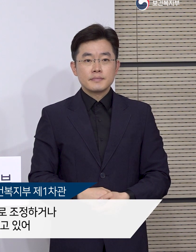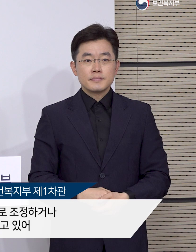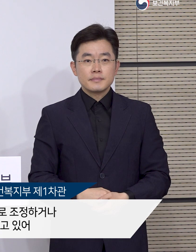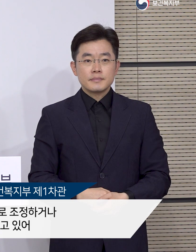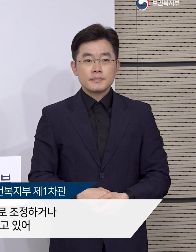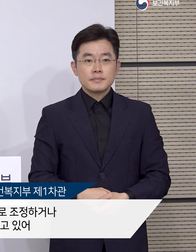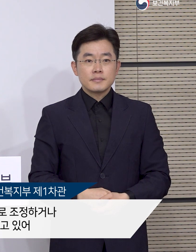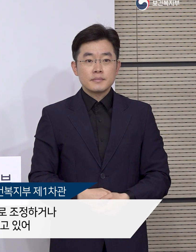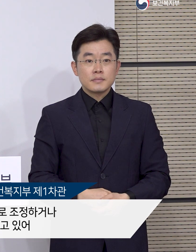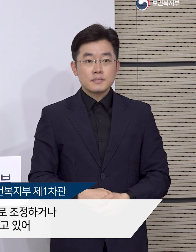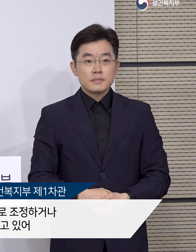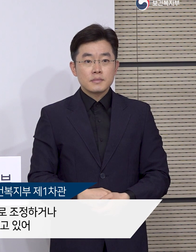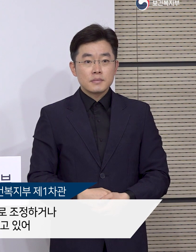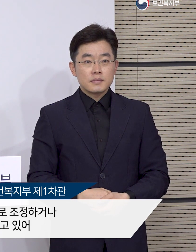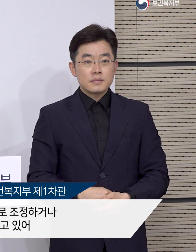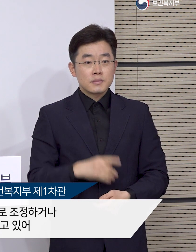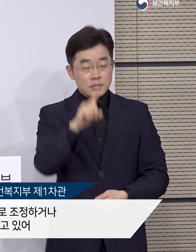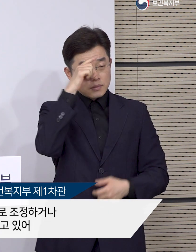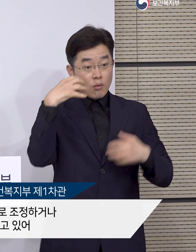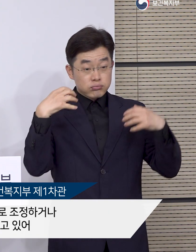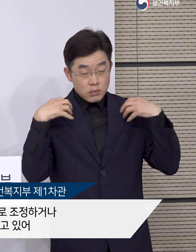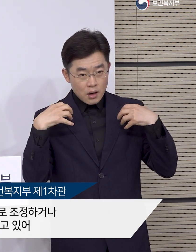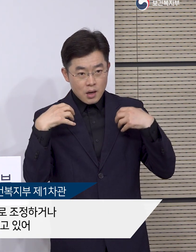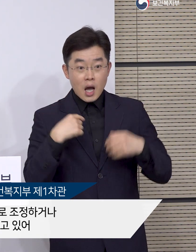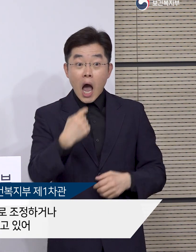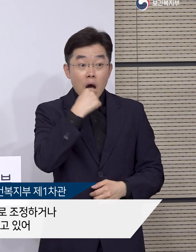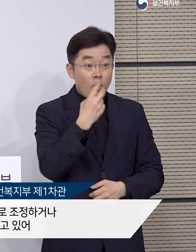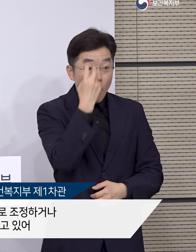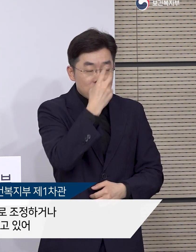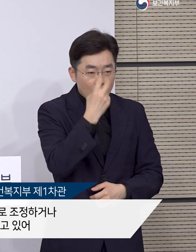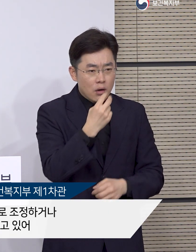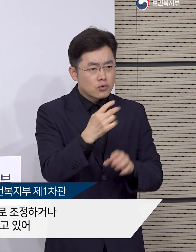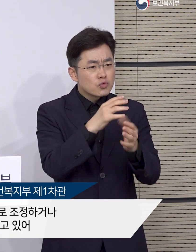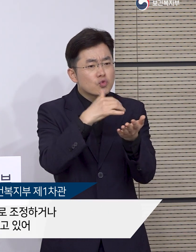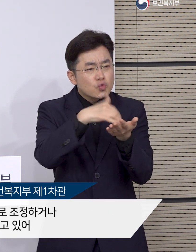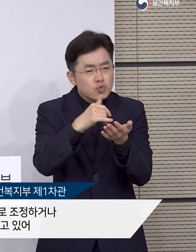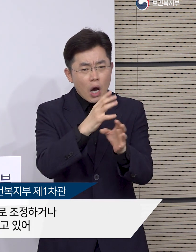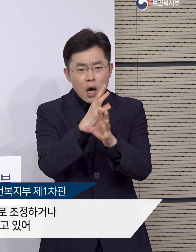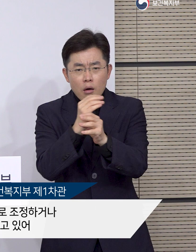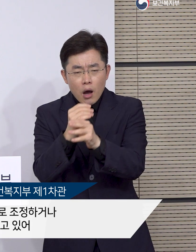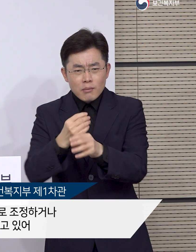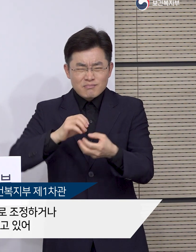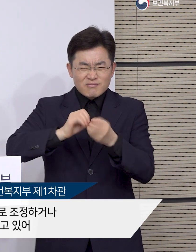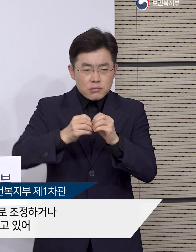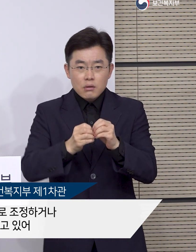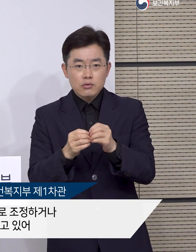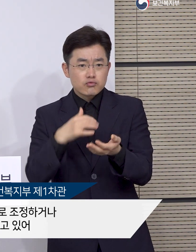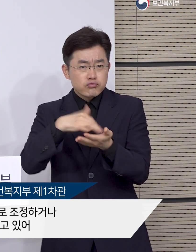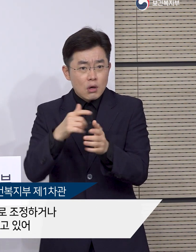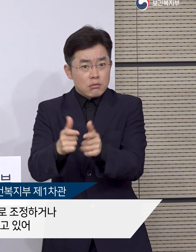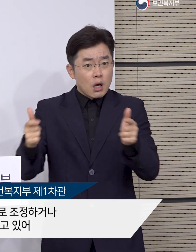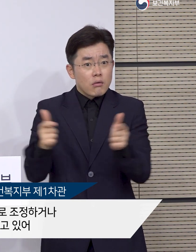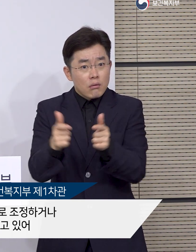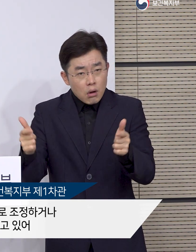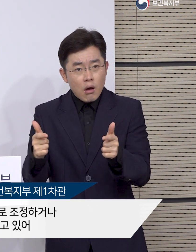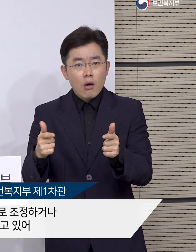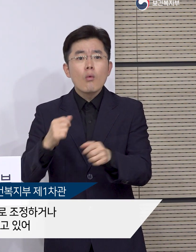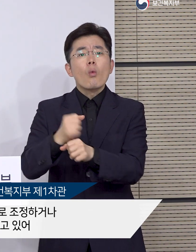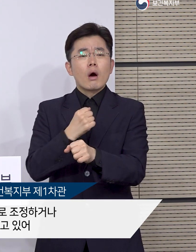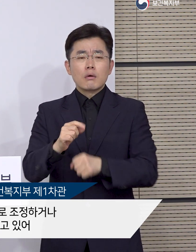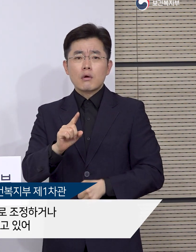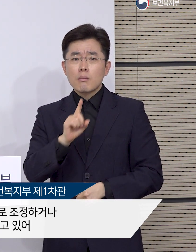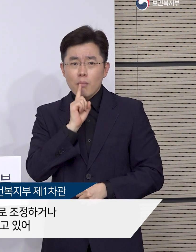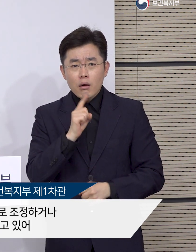최근 정부가 시기별로 진단 검사의 건수를 임의로 조정하거나 그 결과를